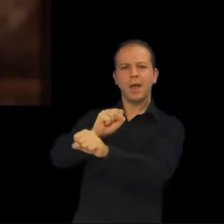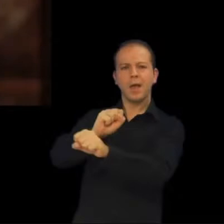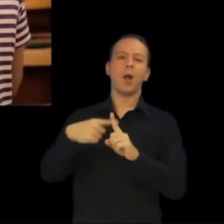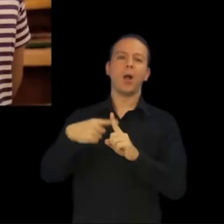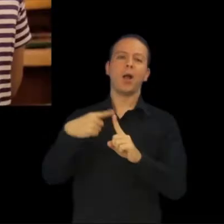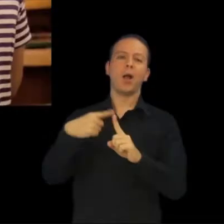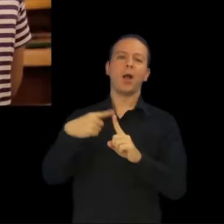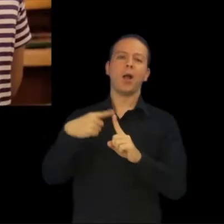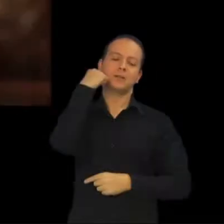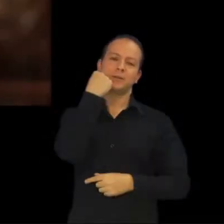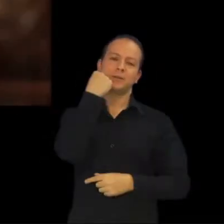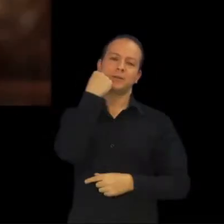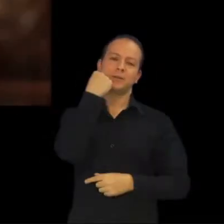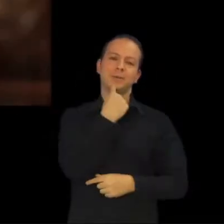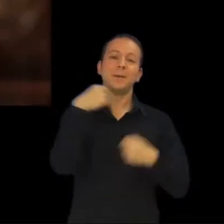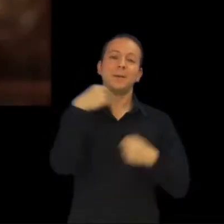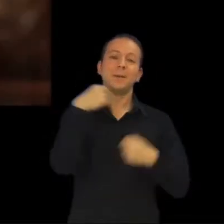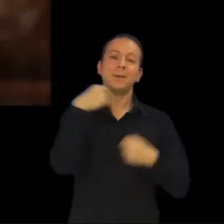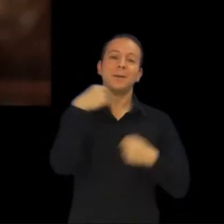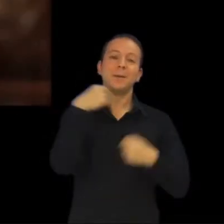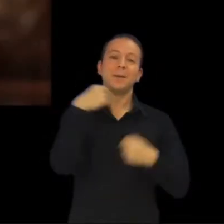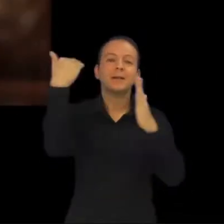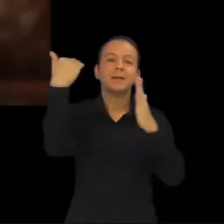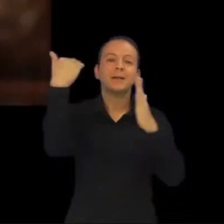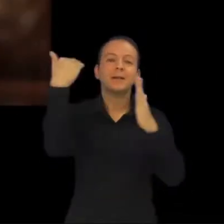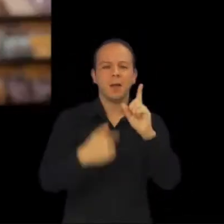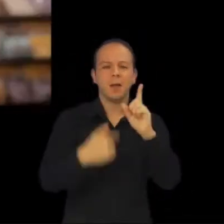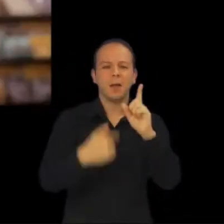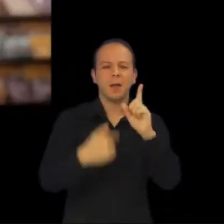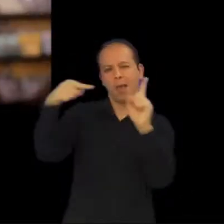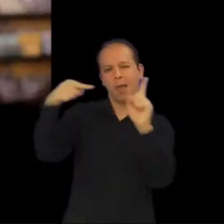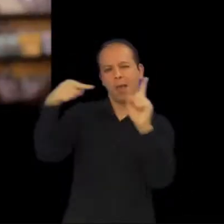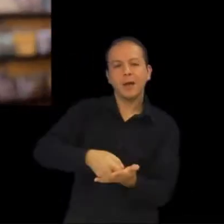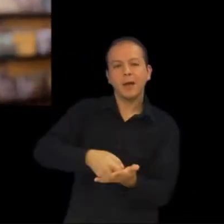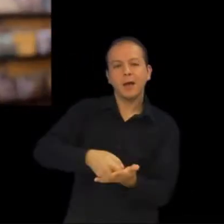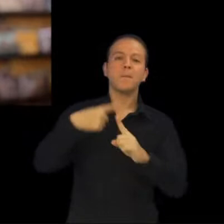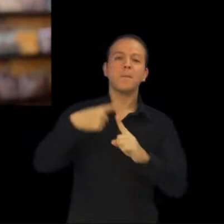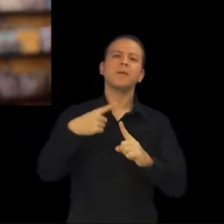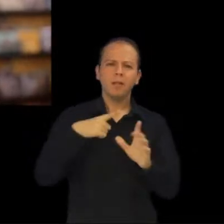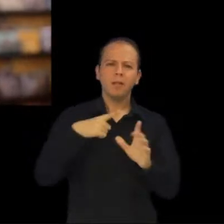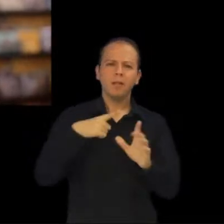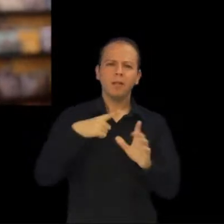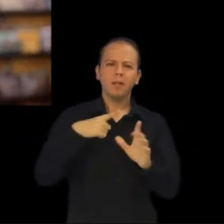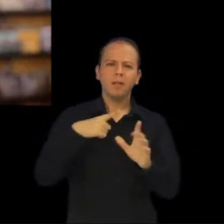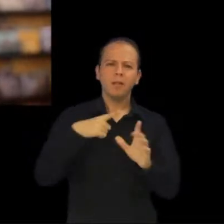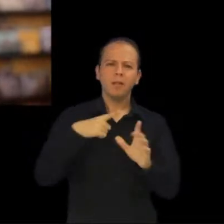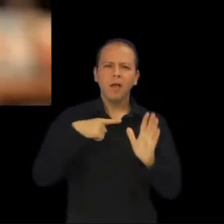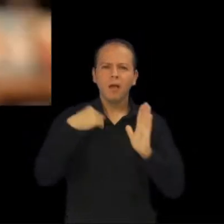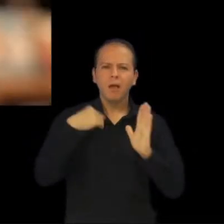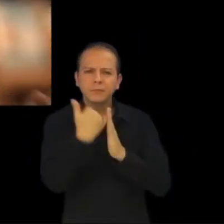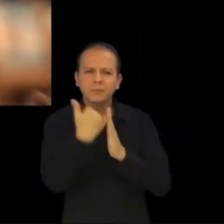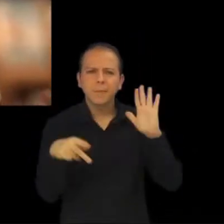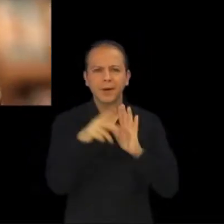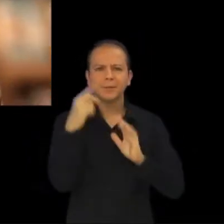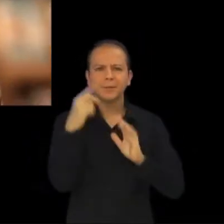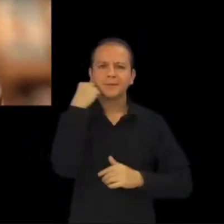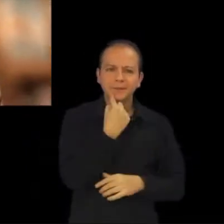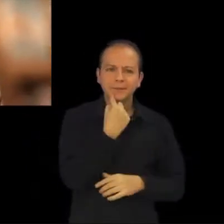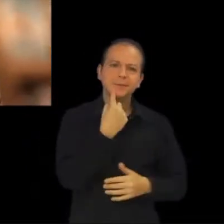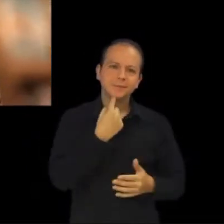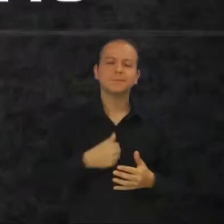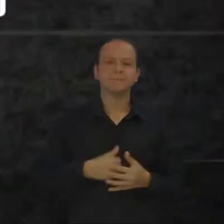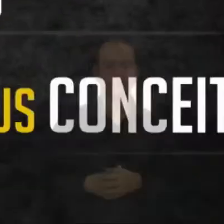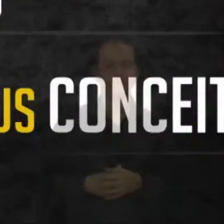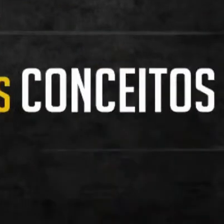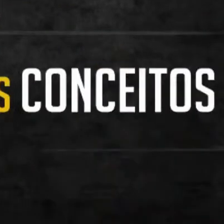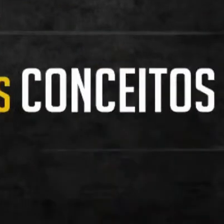Porque ele é surdo. Desconto para você, viu? Porque deve ter desconto para surdo. Telescrito, dê uma ajudinha a si